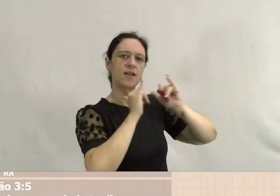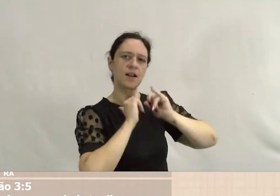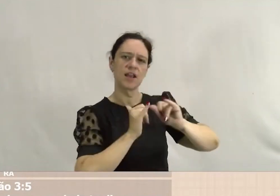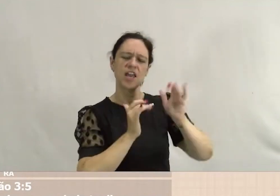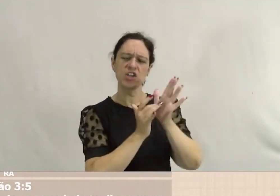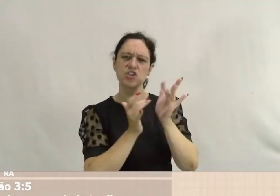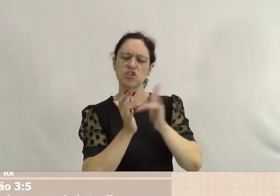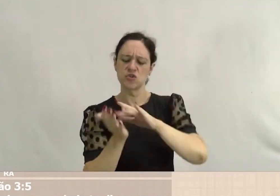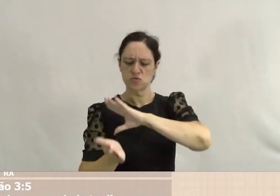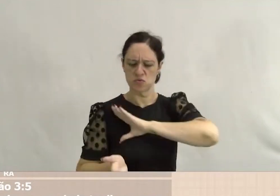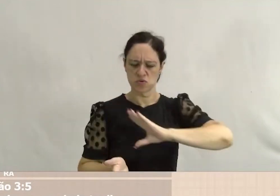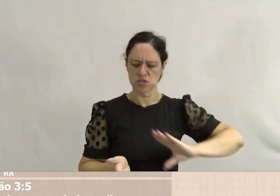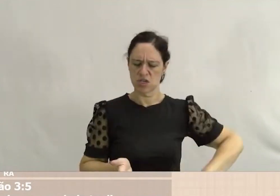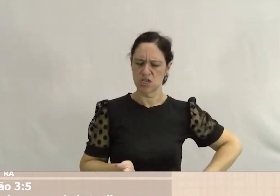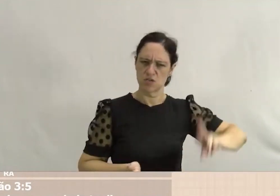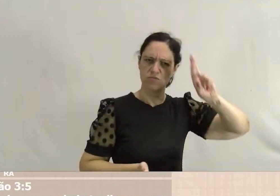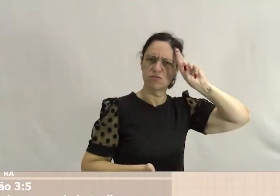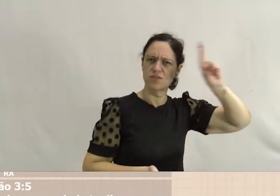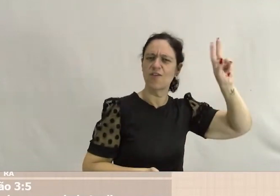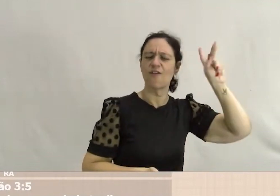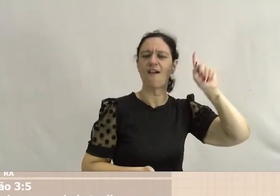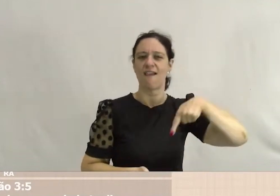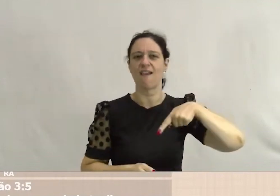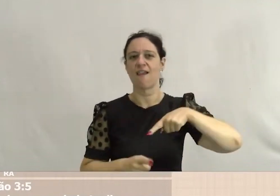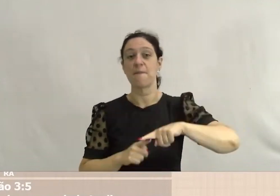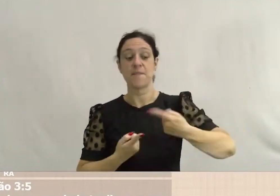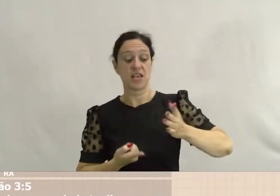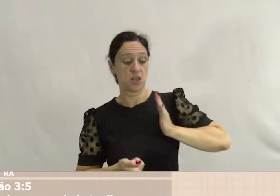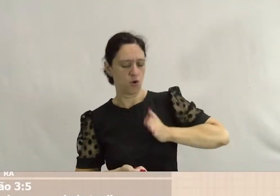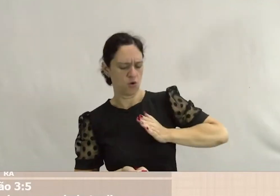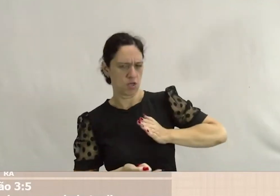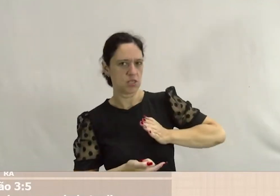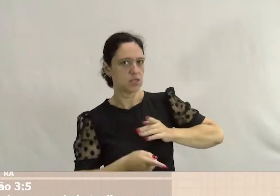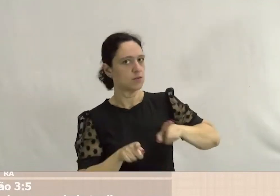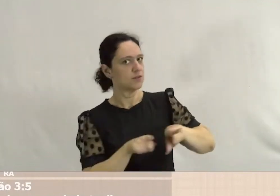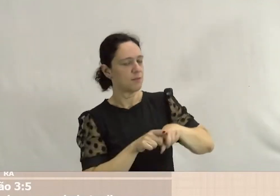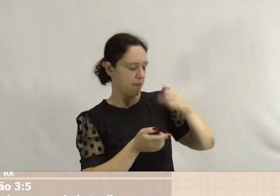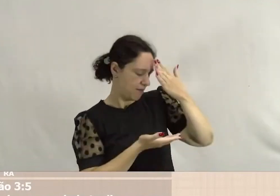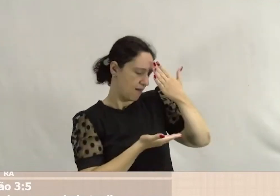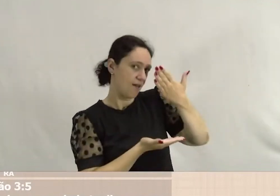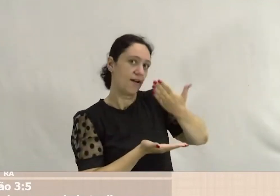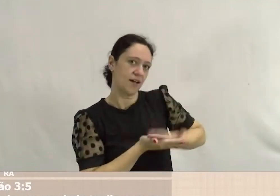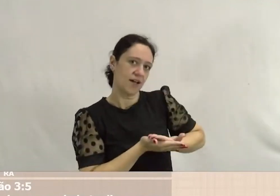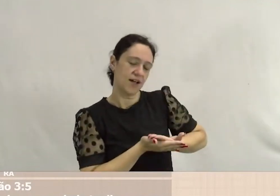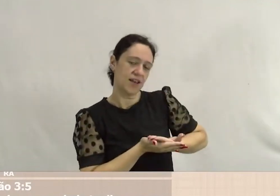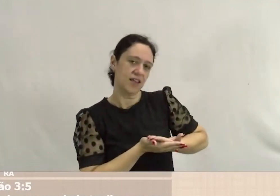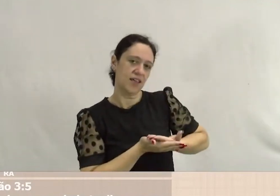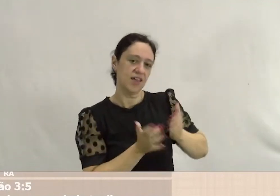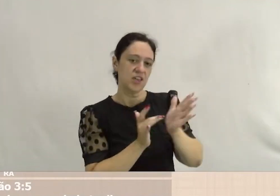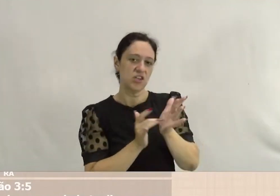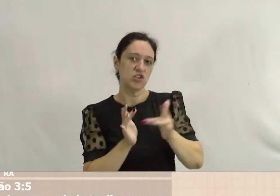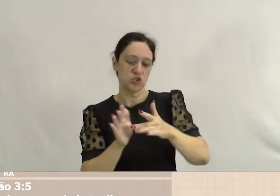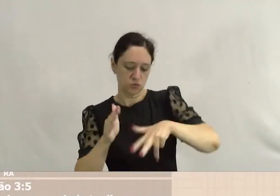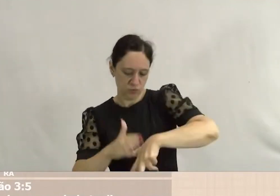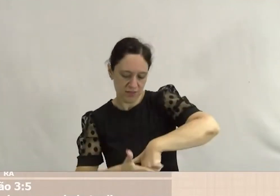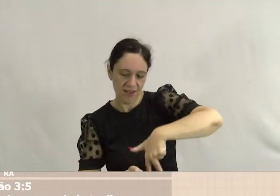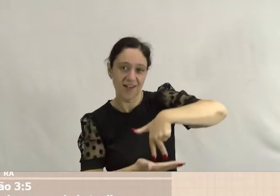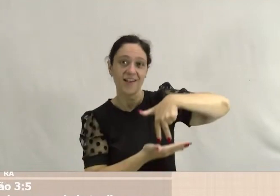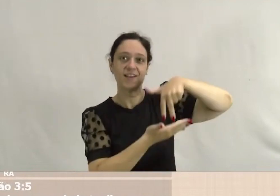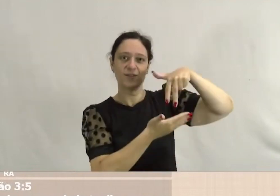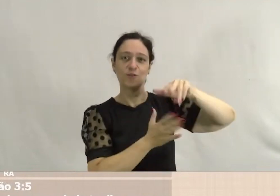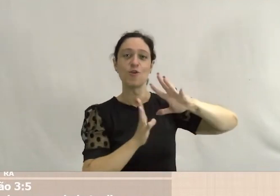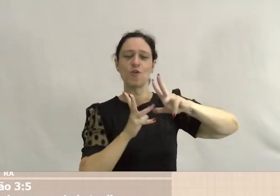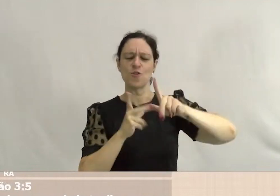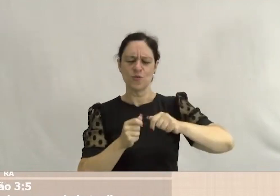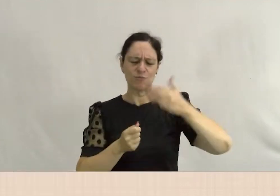coração tem que crer que Deus ressuscitou a Cristo dentre os mortos. E todo aquele que crê e todo